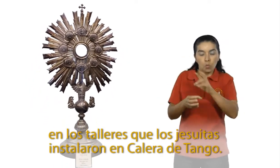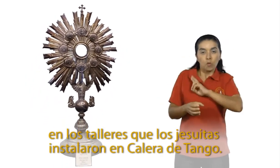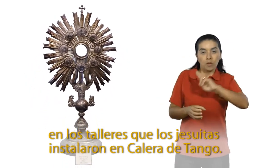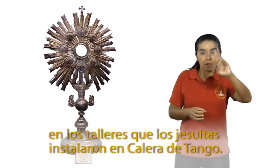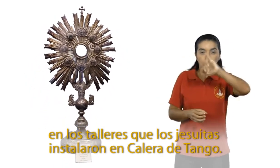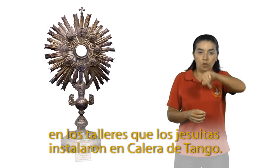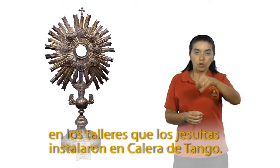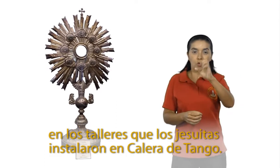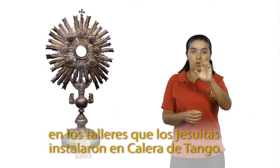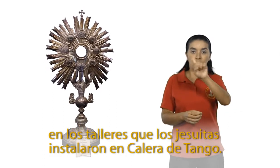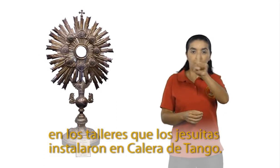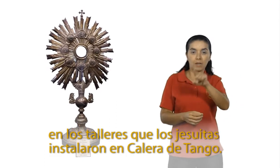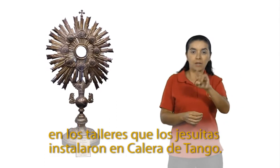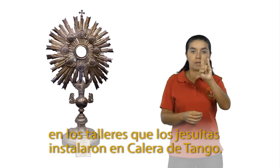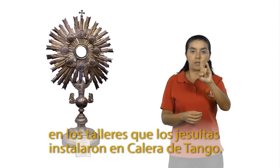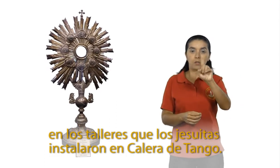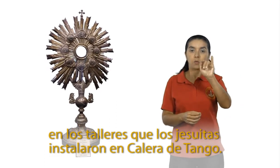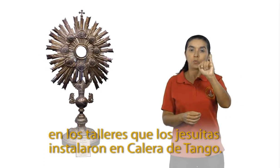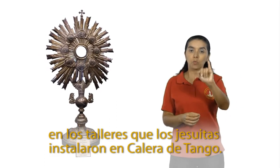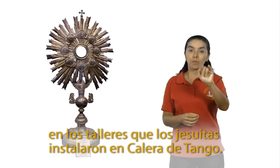instalaron en Calera de Tango.